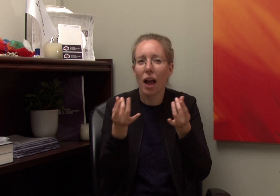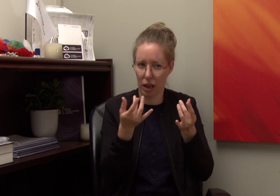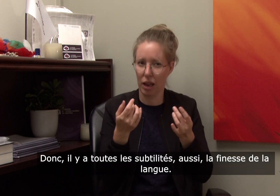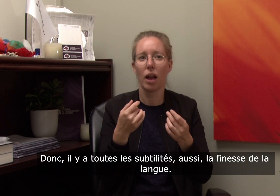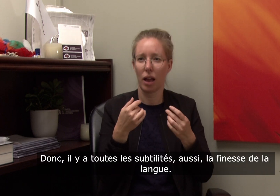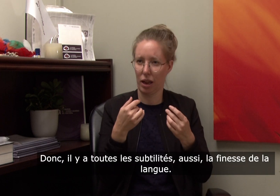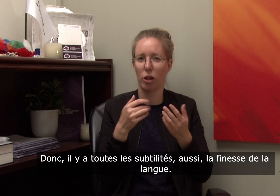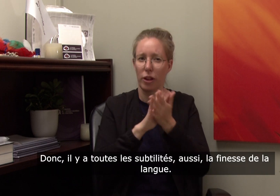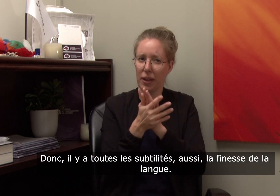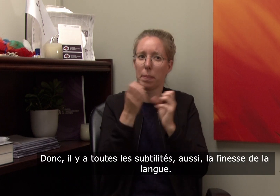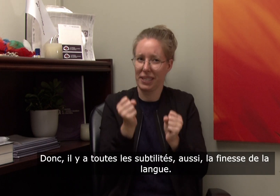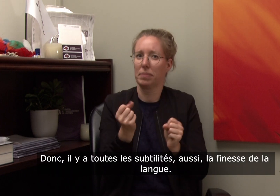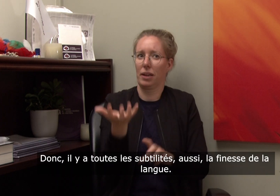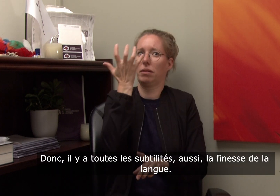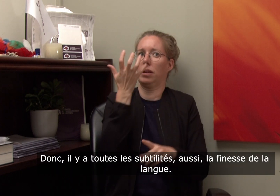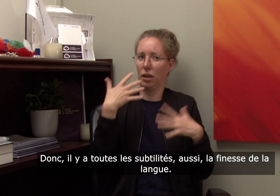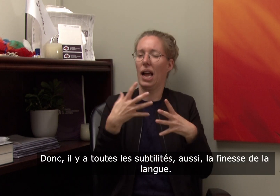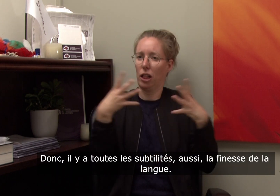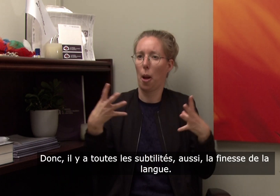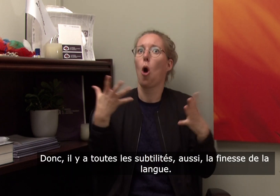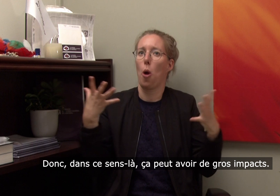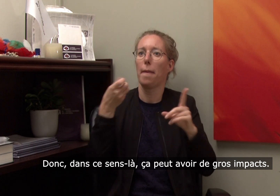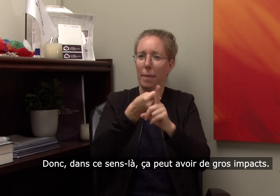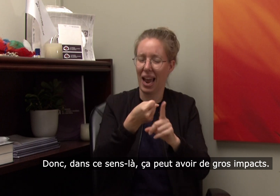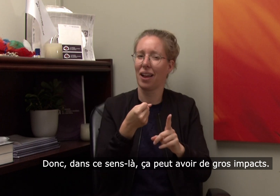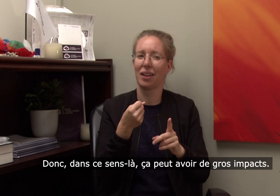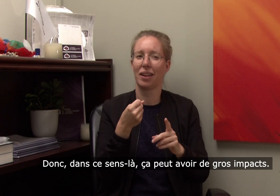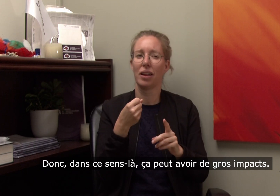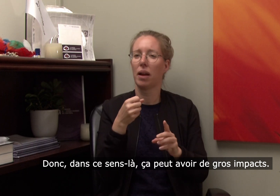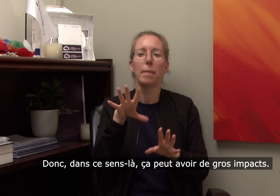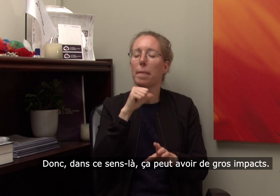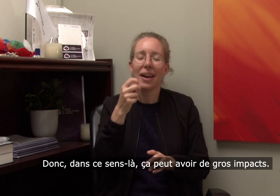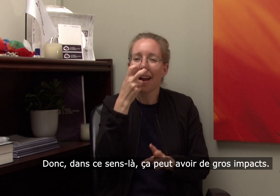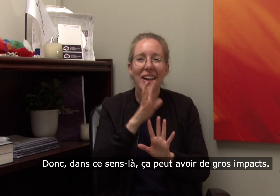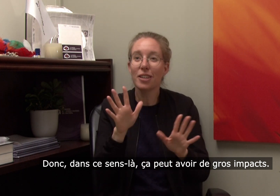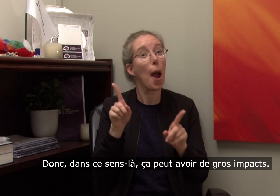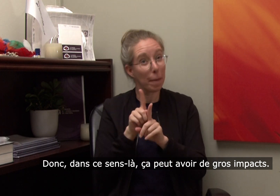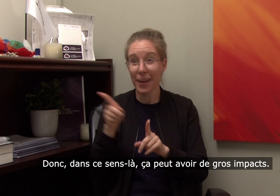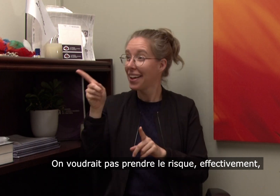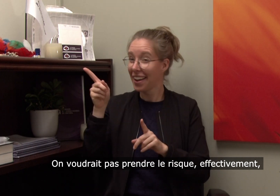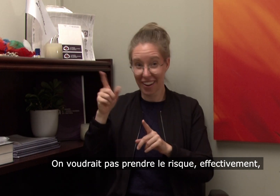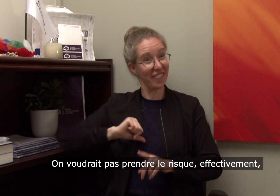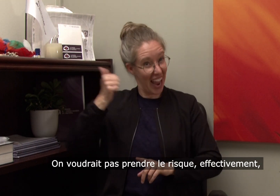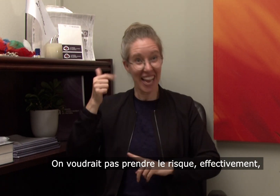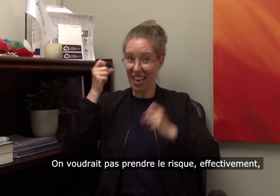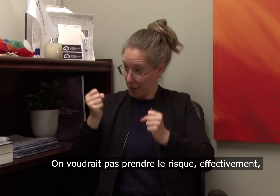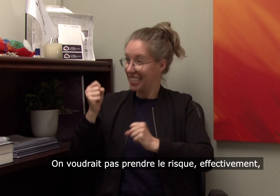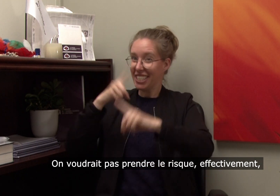Donc, il y a toutes les subtilités, aussi la finesse de la langue. Donc, dans ce sens-là, ça peut avoir des gros impacts. On ne voudrait pas prendre le risque,